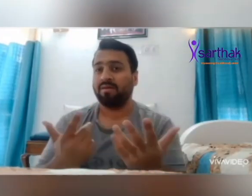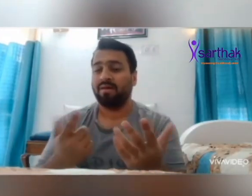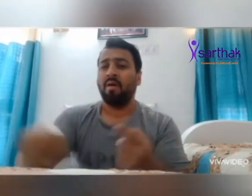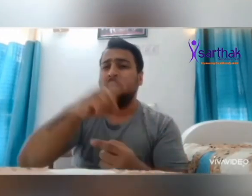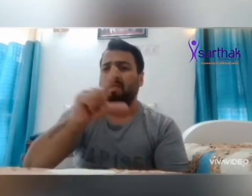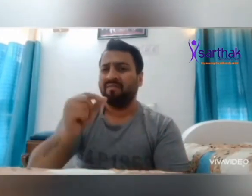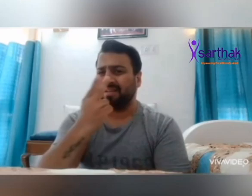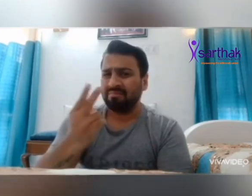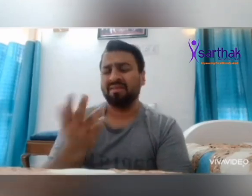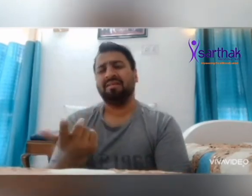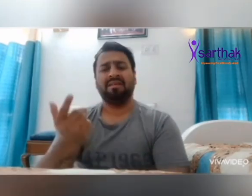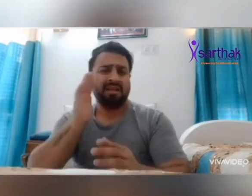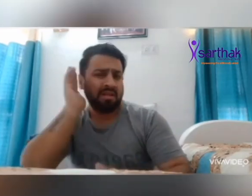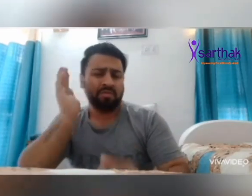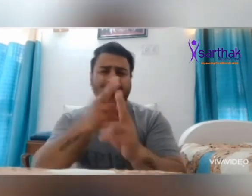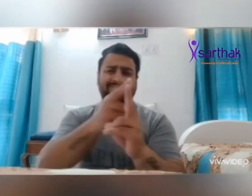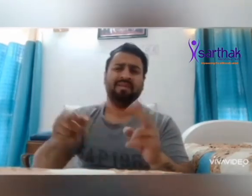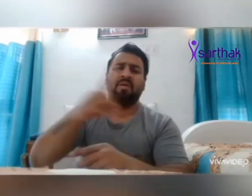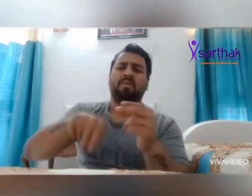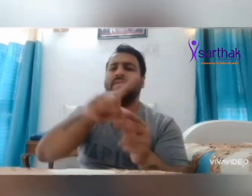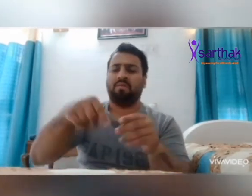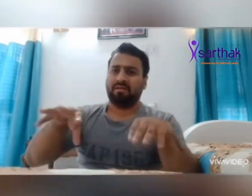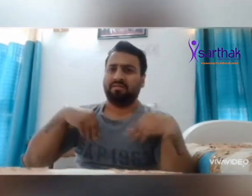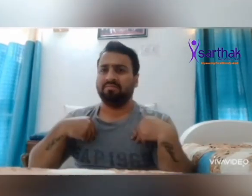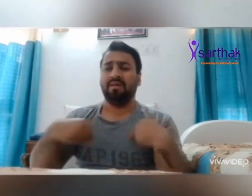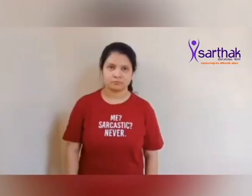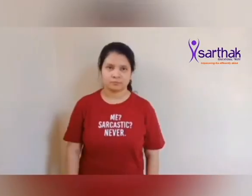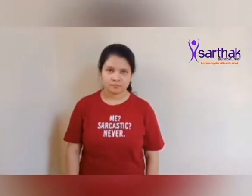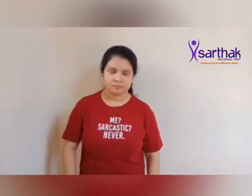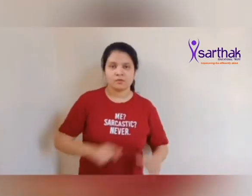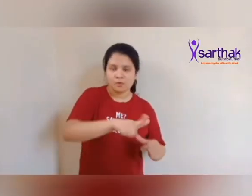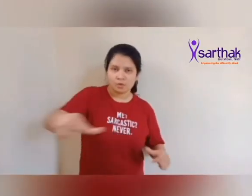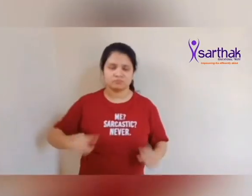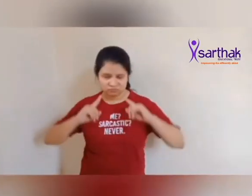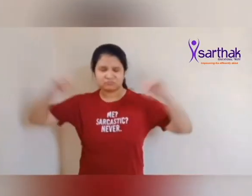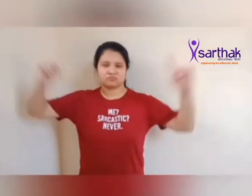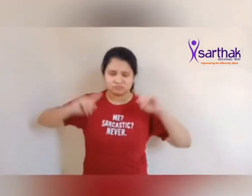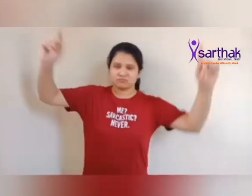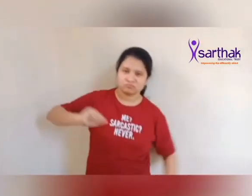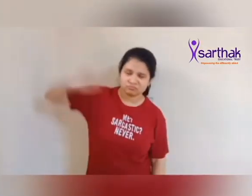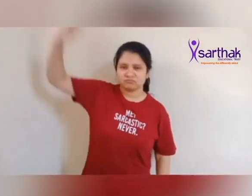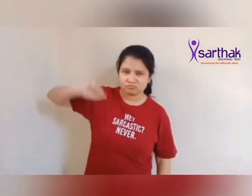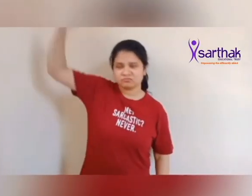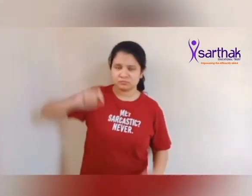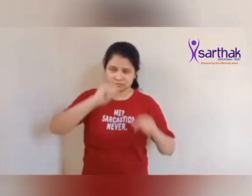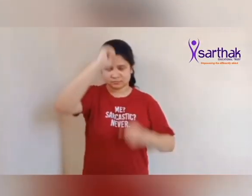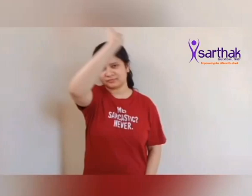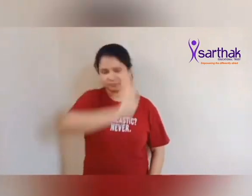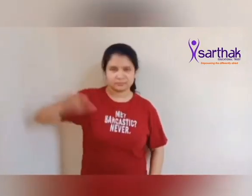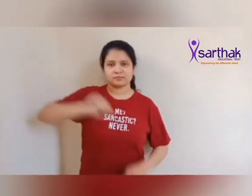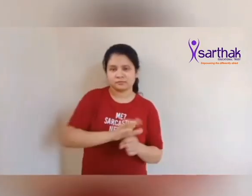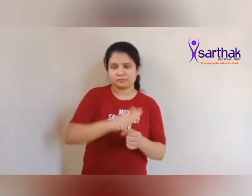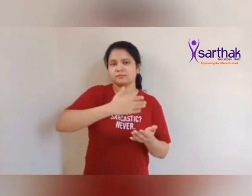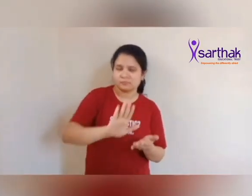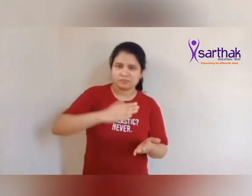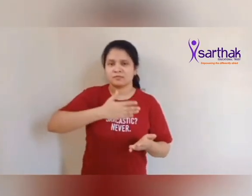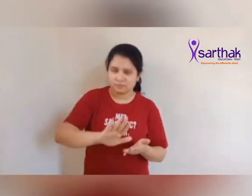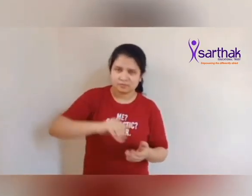दो, अफवाहों से भरा व्हाट्सएप न्यूज देखो ज्ञान लो। चिल्लाओ जोर से उठाओ अपने हाथ तुम, अपने हिंदुस्तान से हटाए